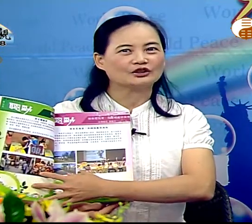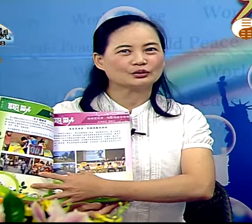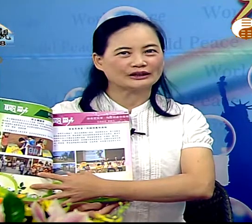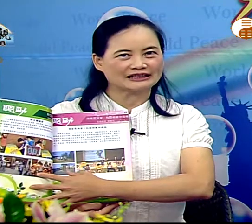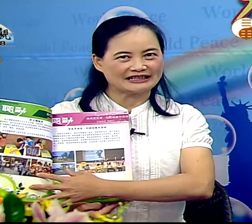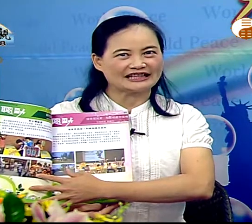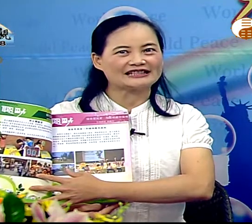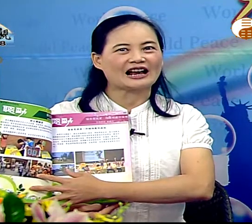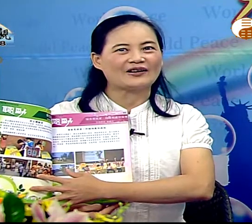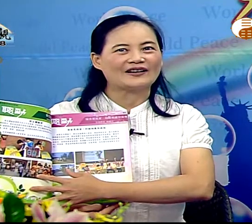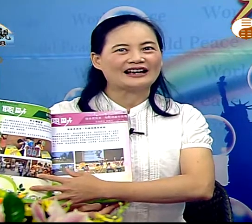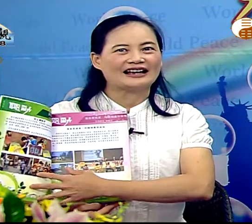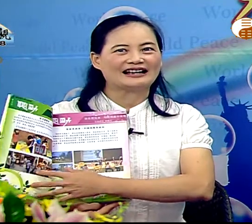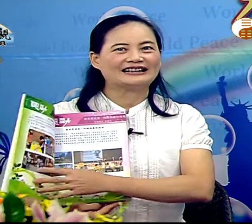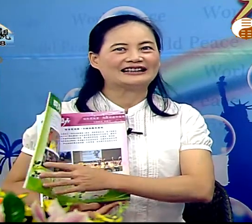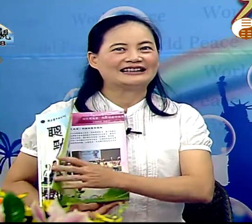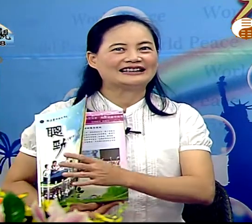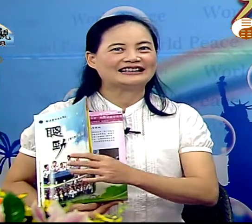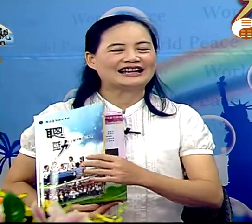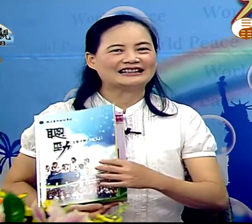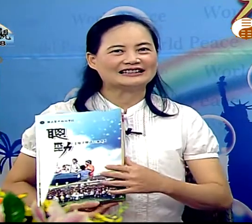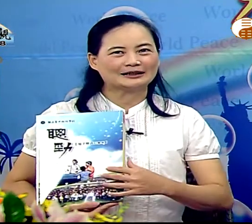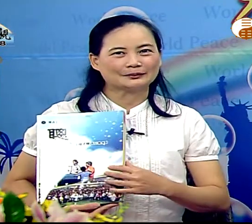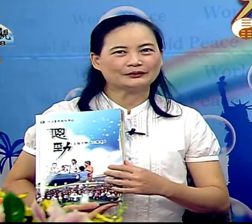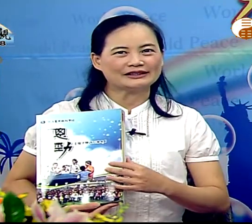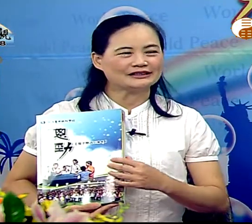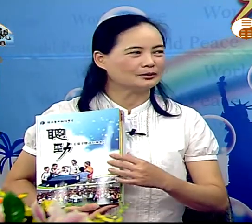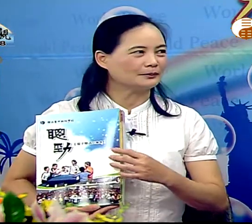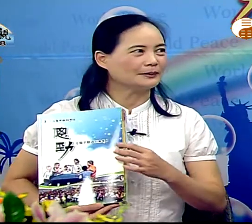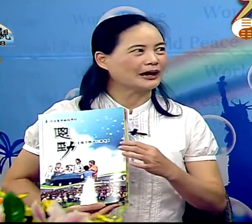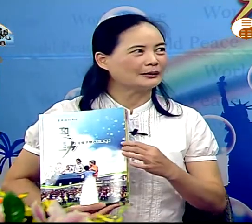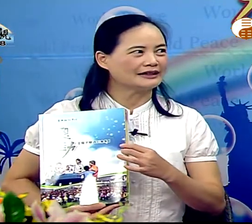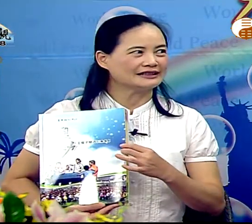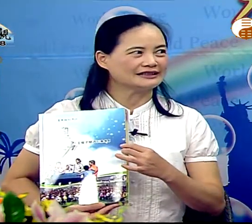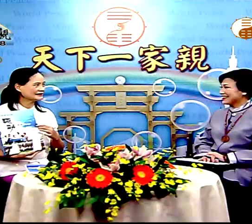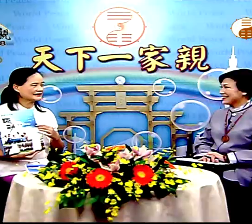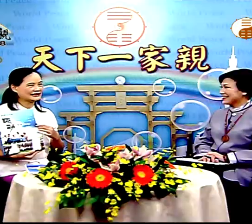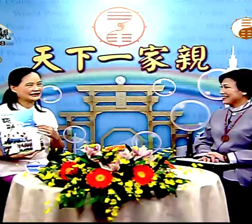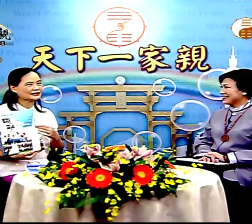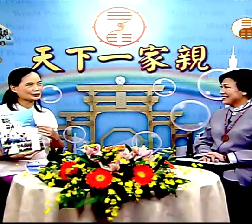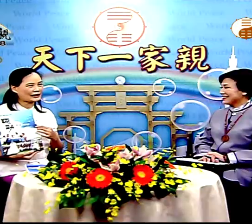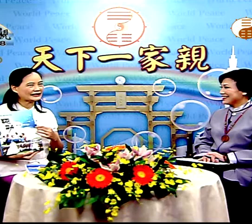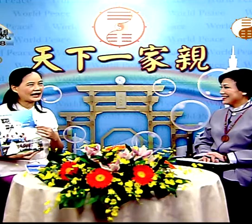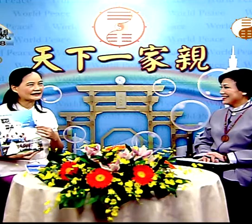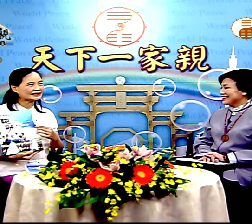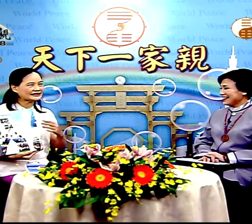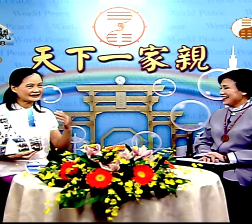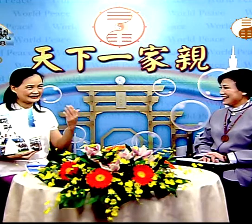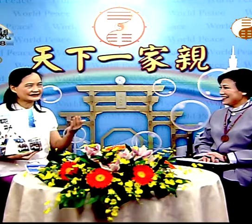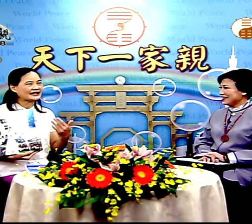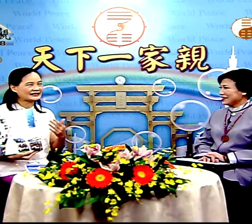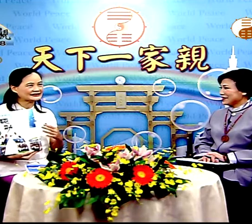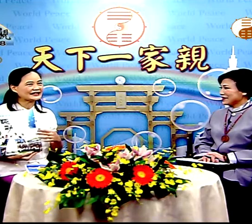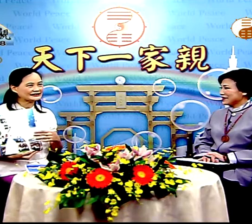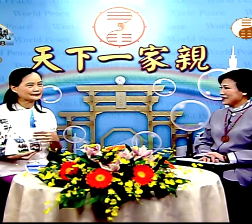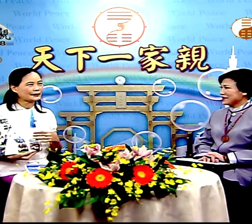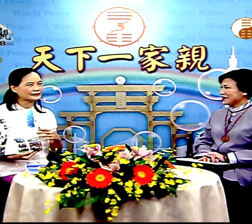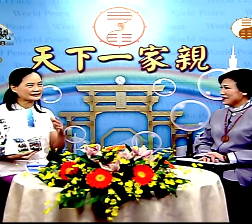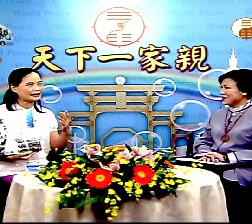做一个介绍， 是。 那这个部分是我们把它汇整成一个专刊，但是其实它是电子报，是在